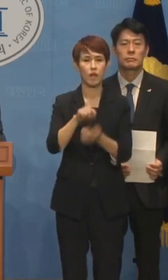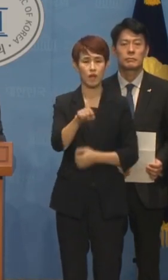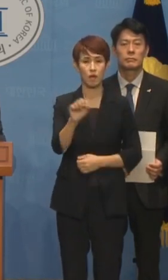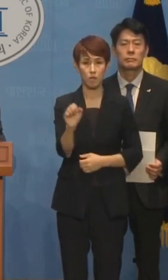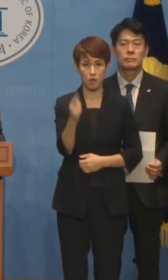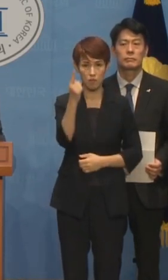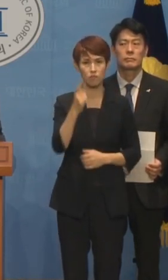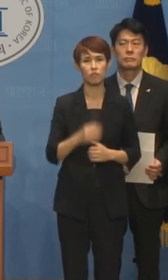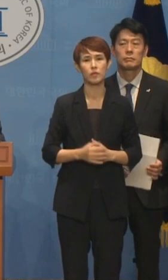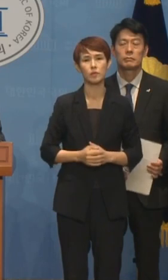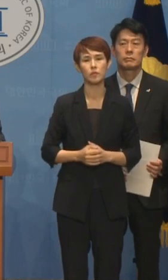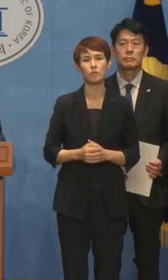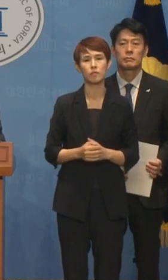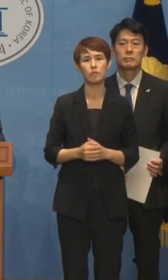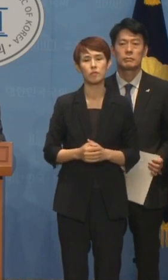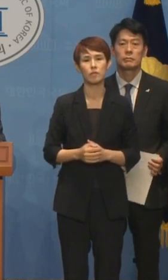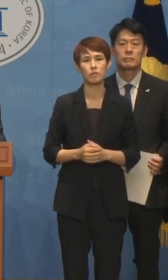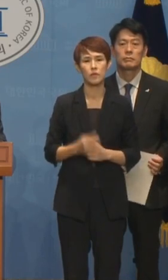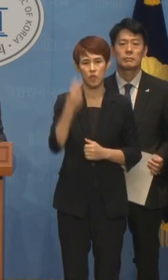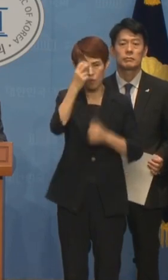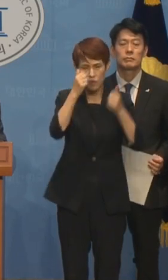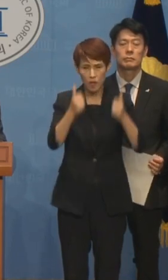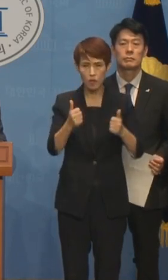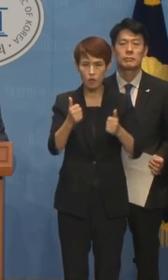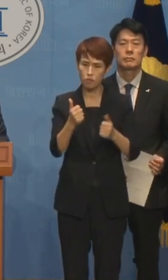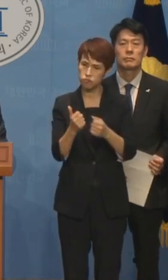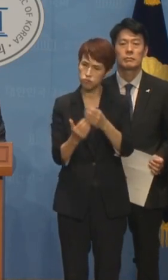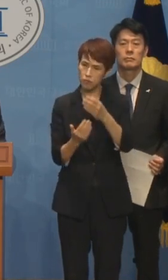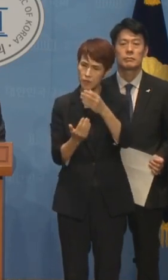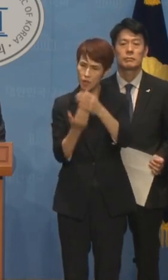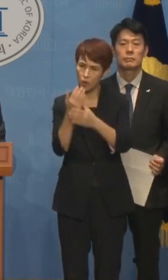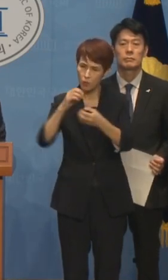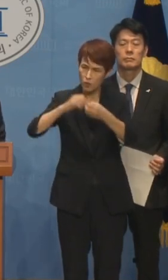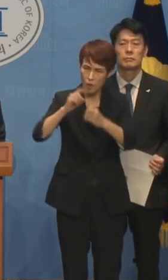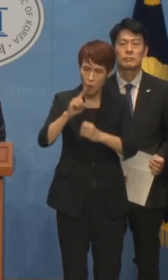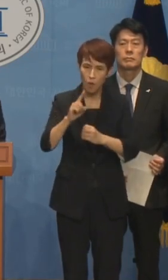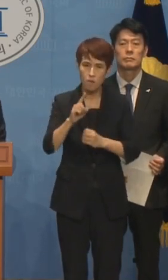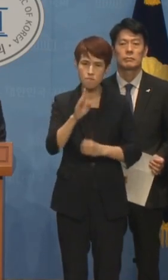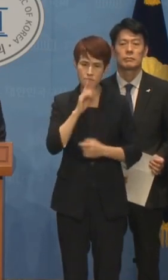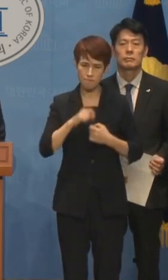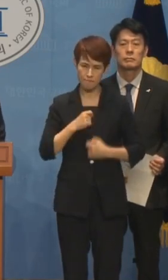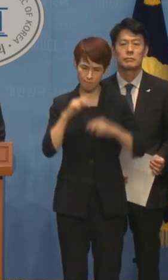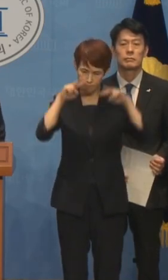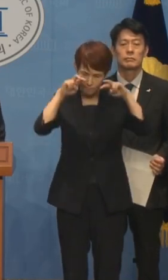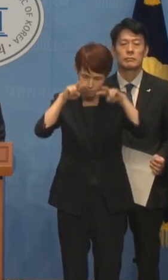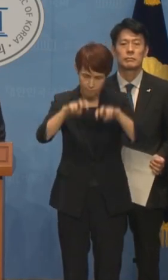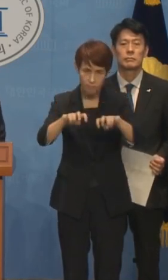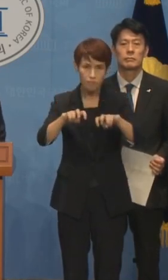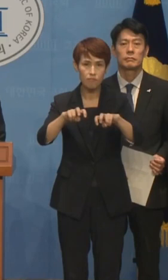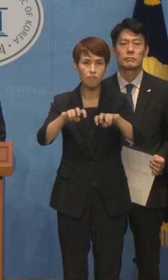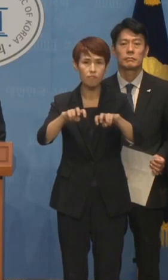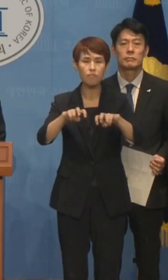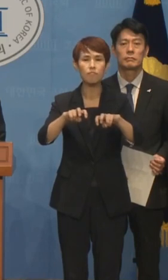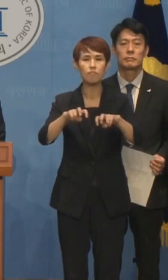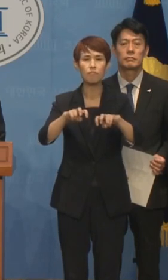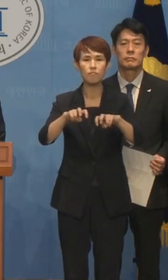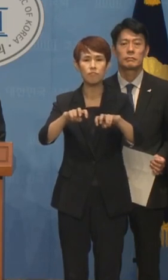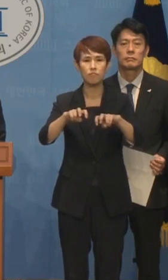전체적으로 정치검찰이 어떻게 사건 조작을 하고 있는지 진상을 좀 규명하고, 또 거기에 대해서